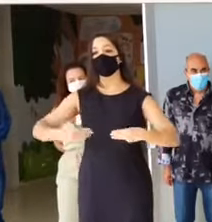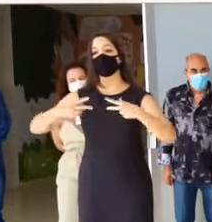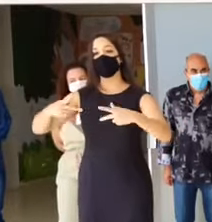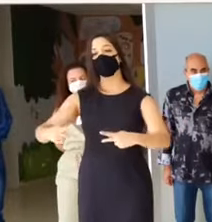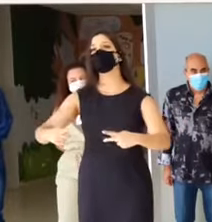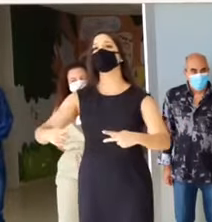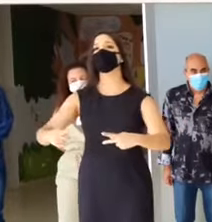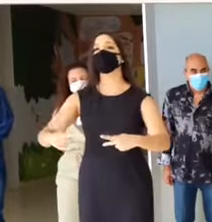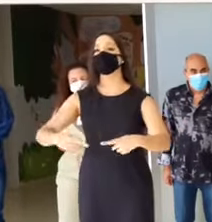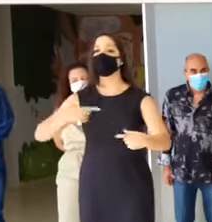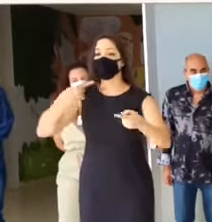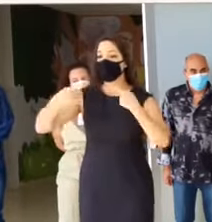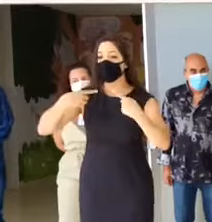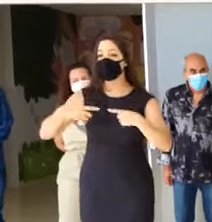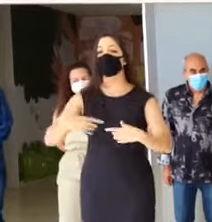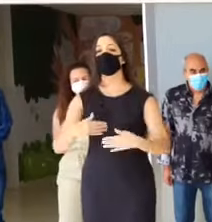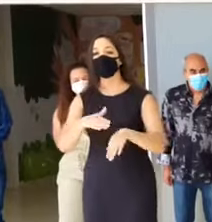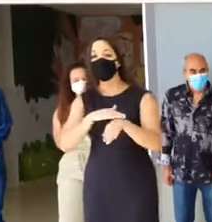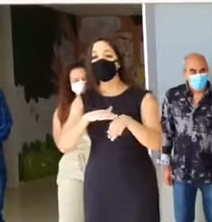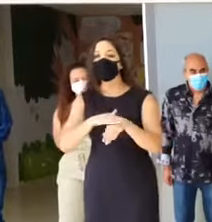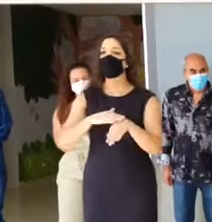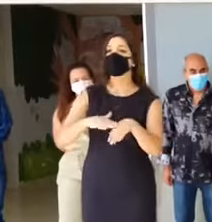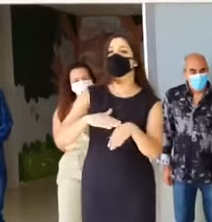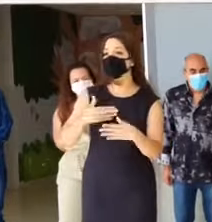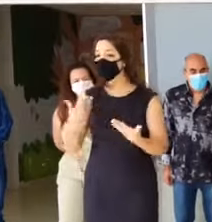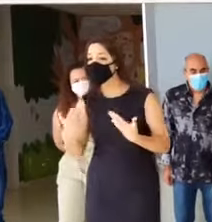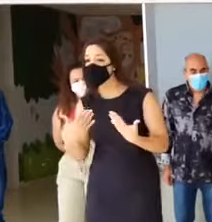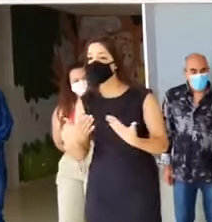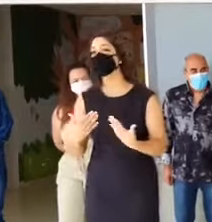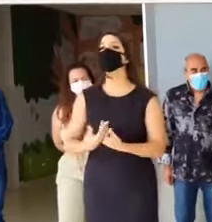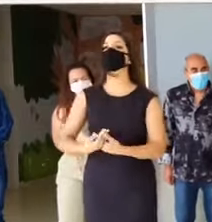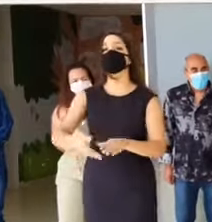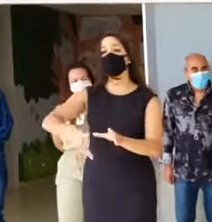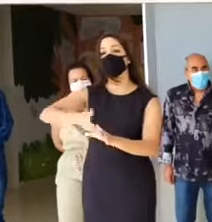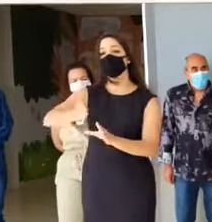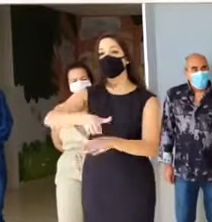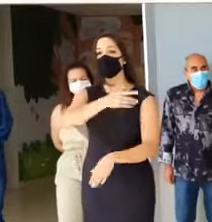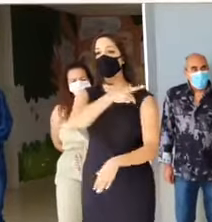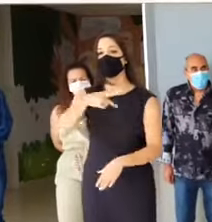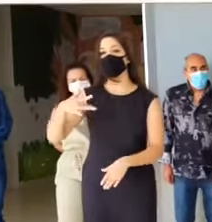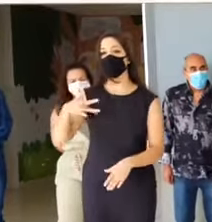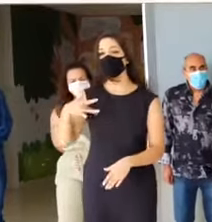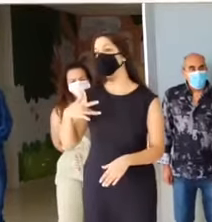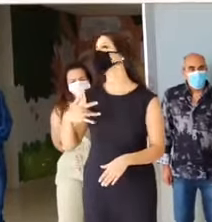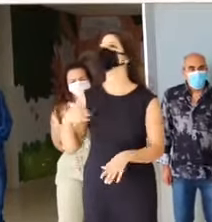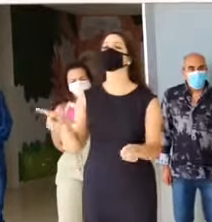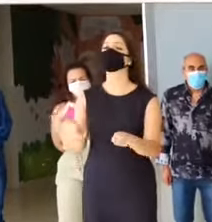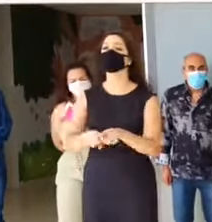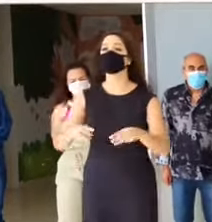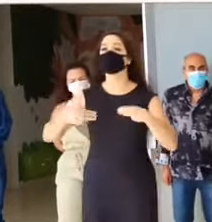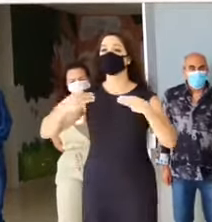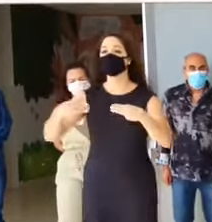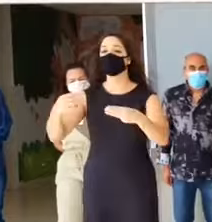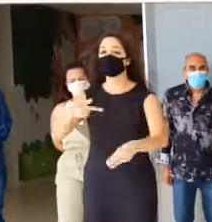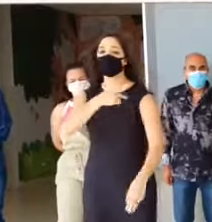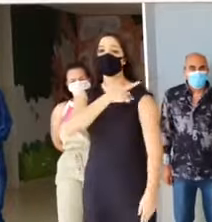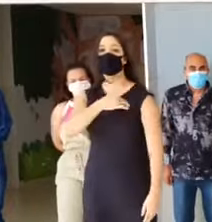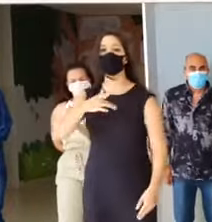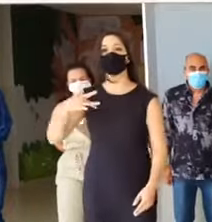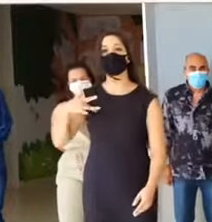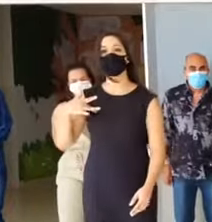que, em diálogo com a administração, com o Conselho Municipal de Saúde e com o próprio Ministério da Saúde,